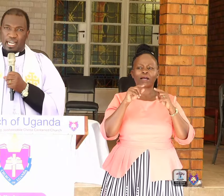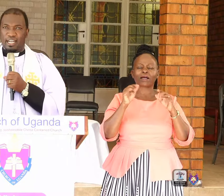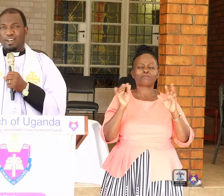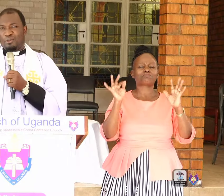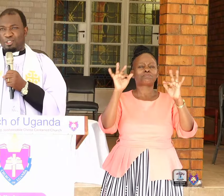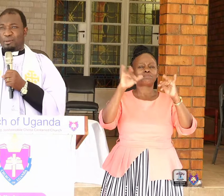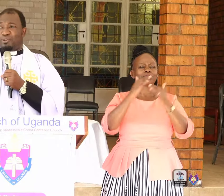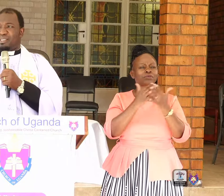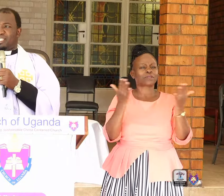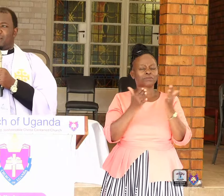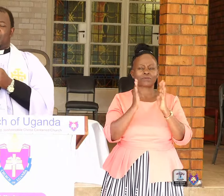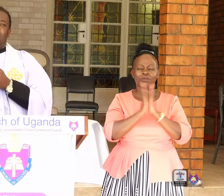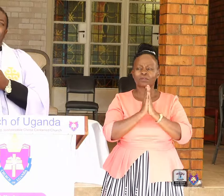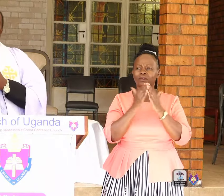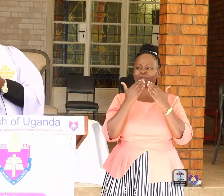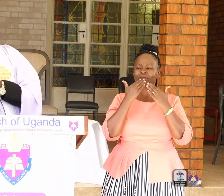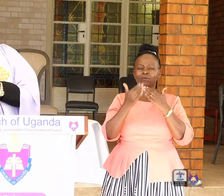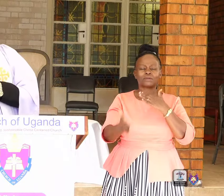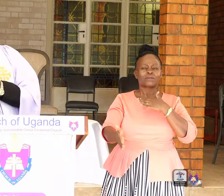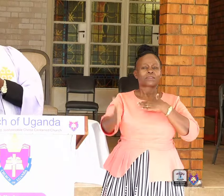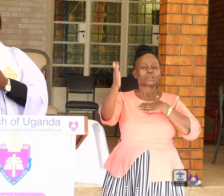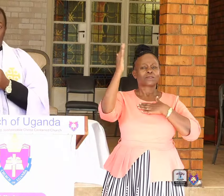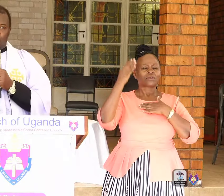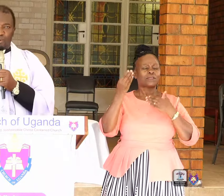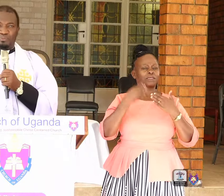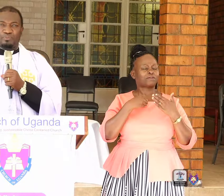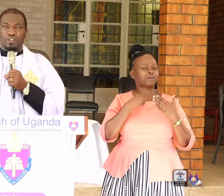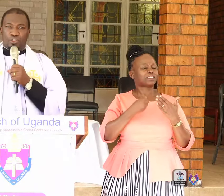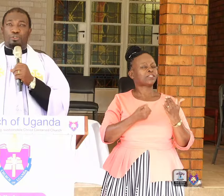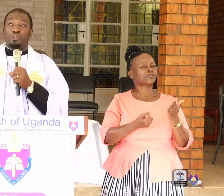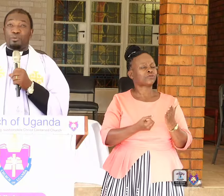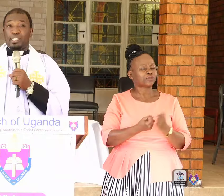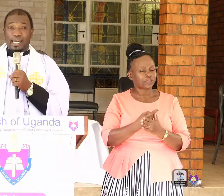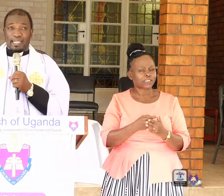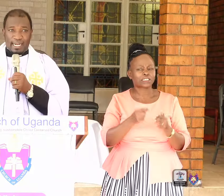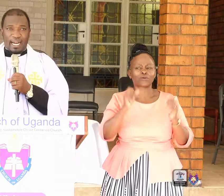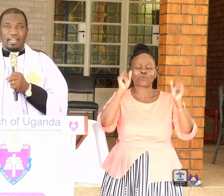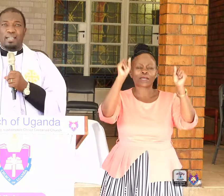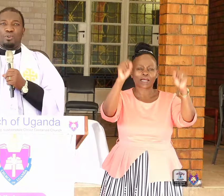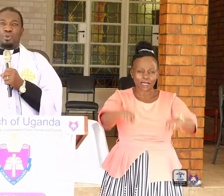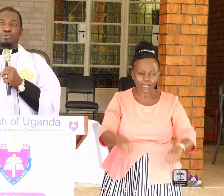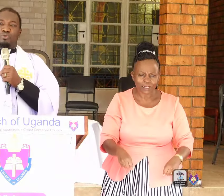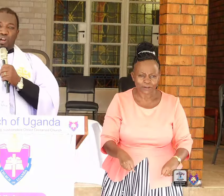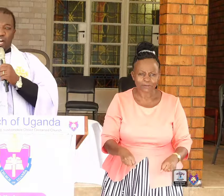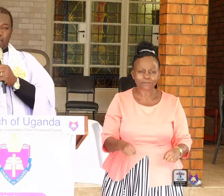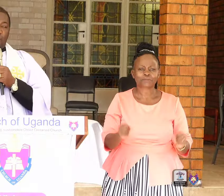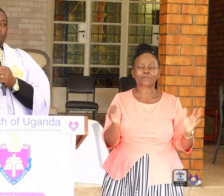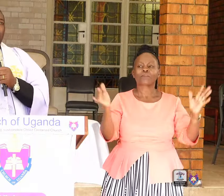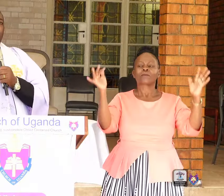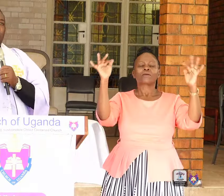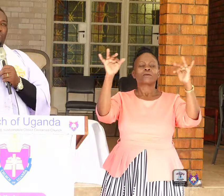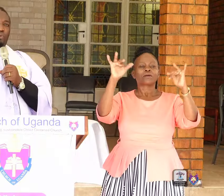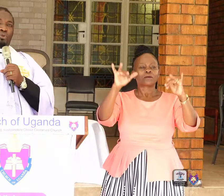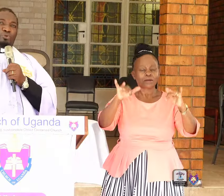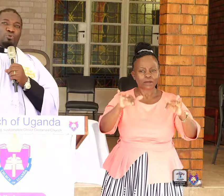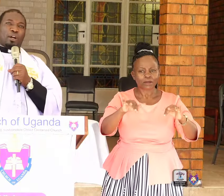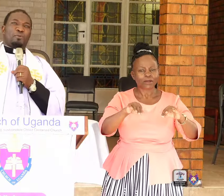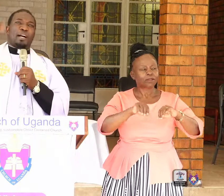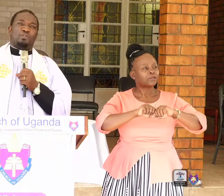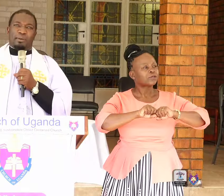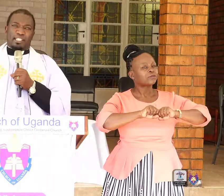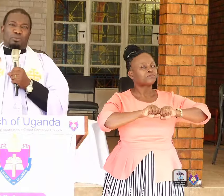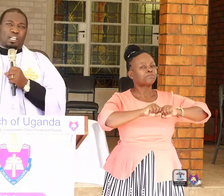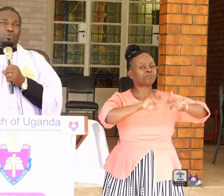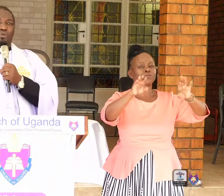w'okuŋŋaanira osabe. Twebaza Katonda nti yatuwa omukisa guno nti tusobolera ddala okukuŋŋaana wano, netusobola okutuuka ku